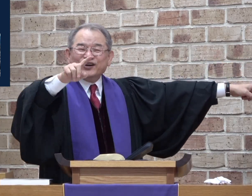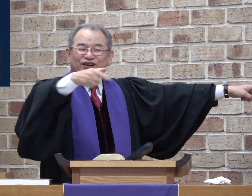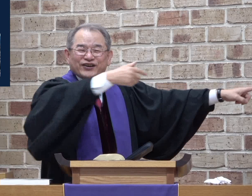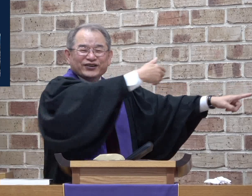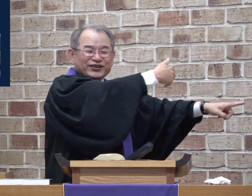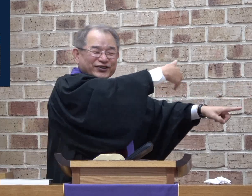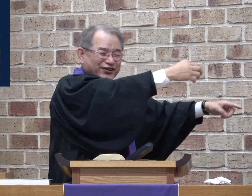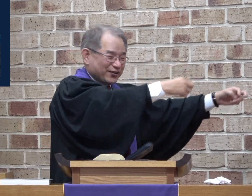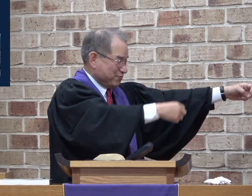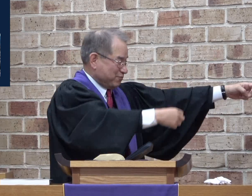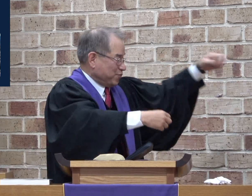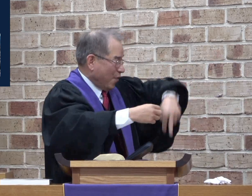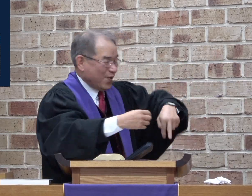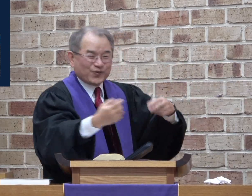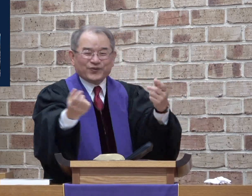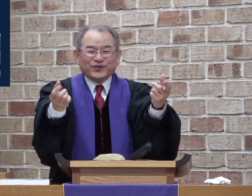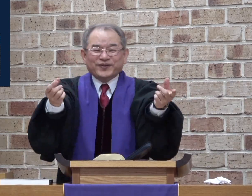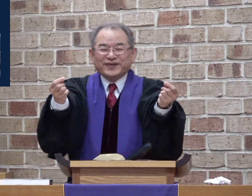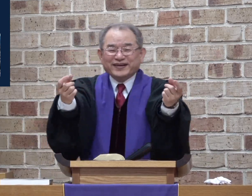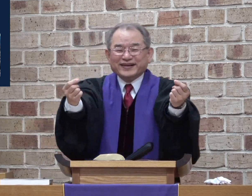이곳에 자리를 잡았습니다.